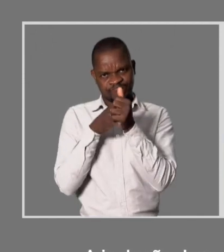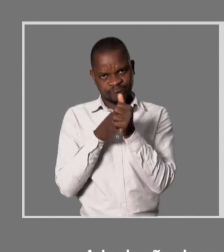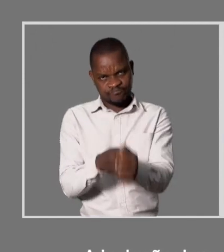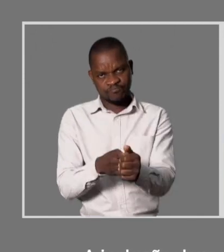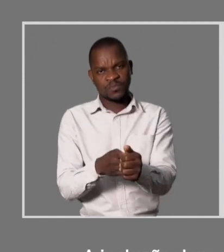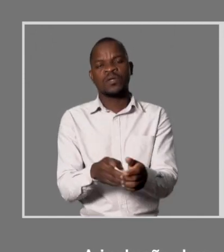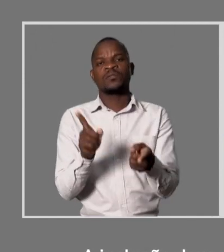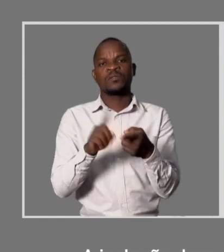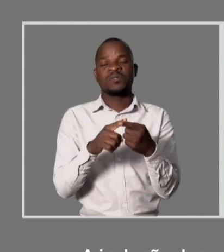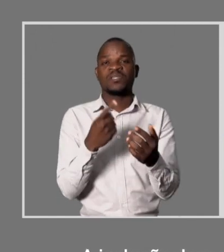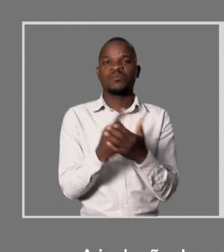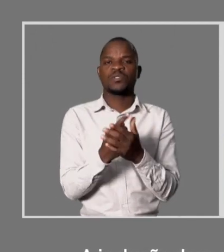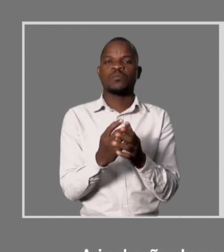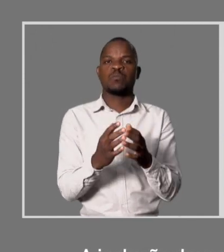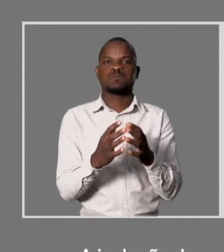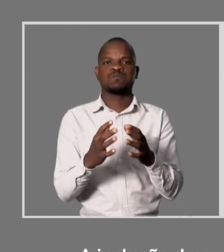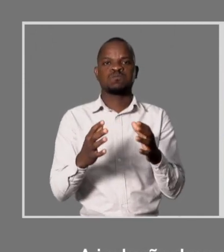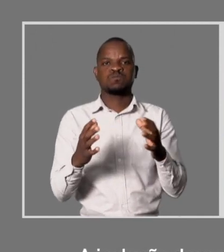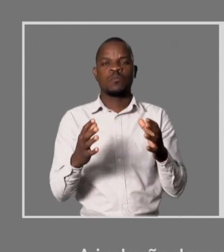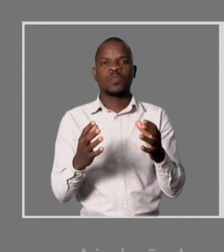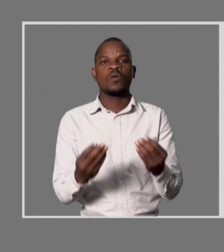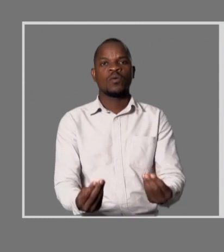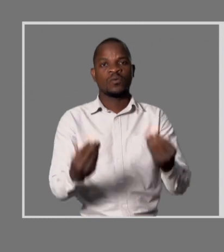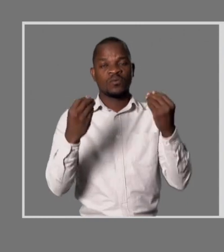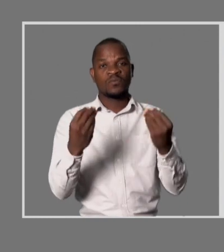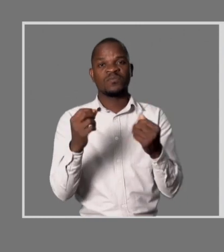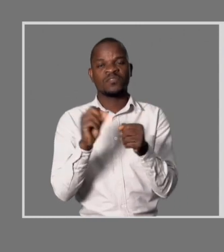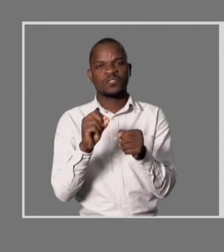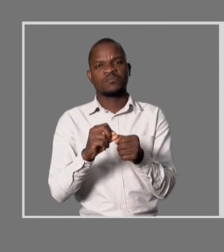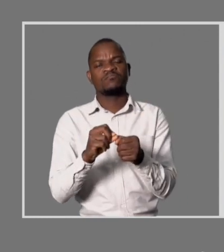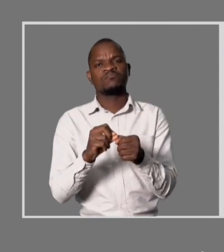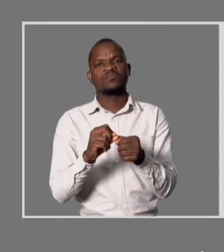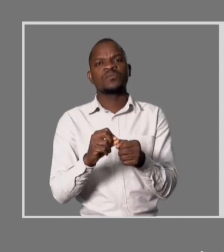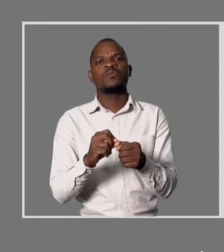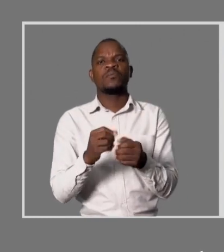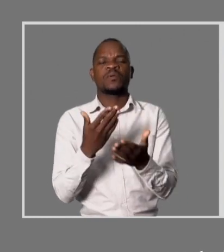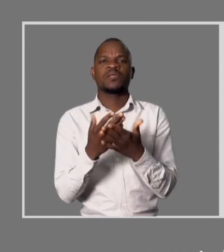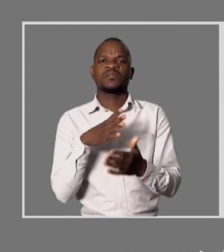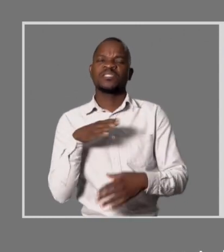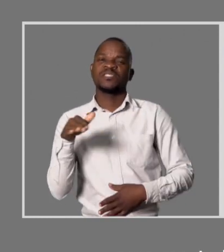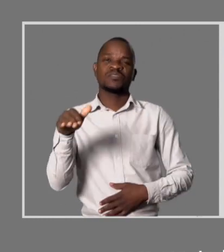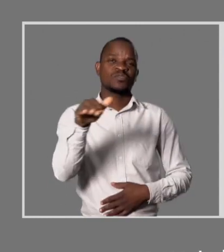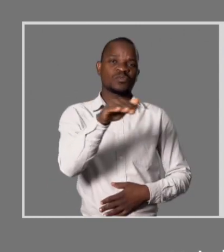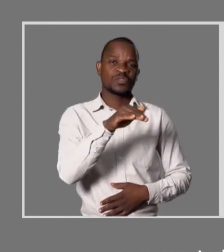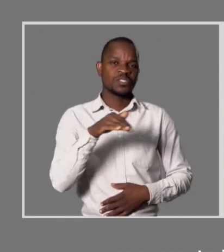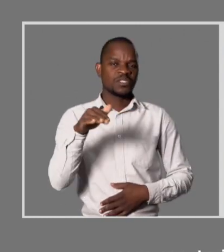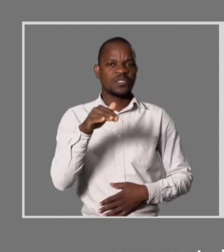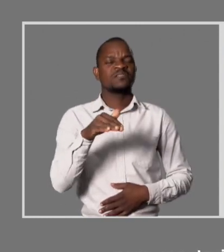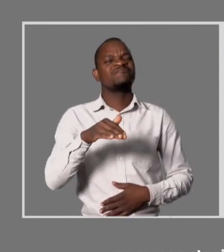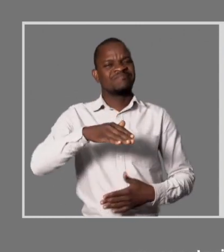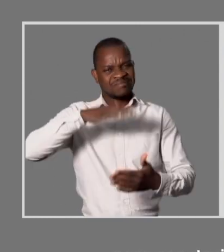ampliar as possibilidades para construir uma sociedade